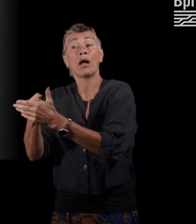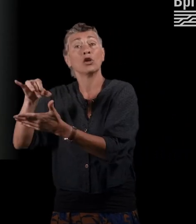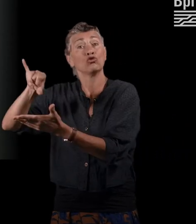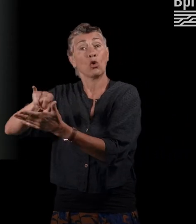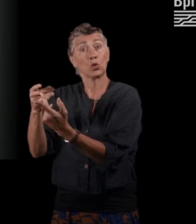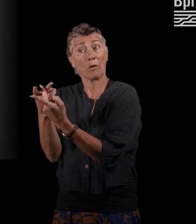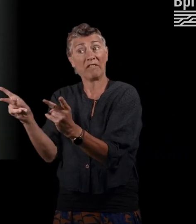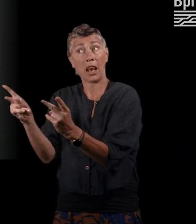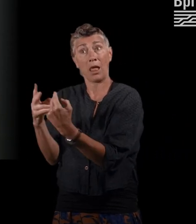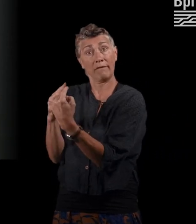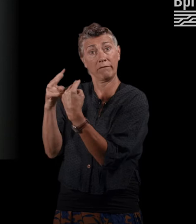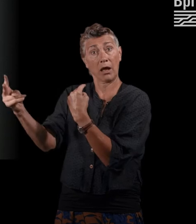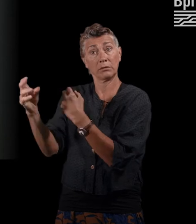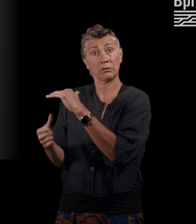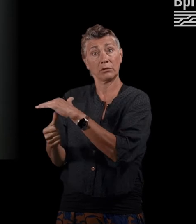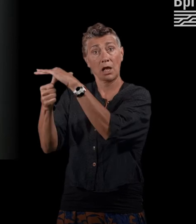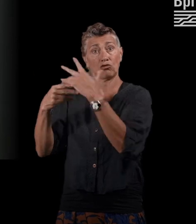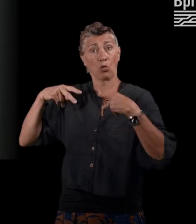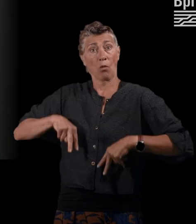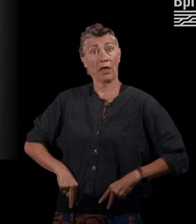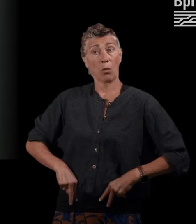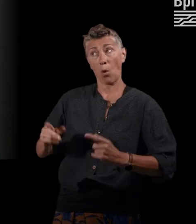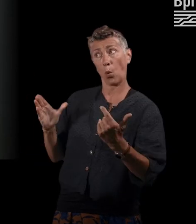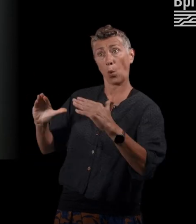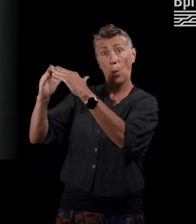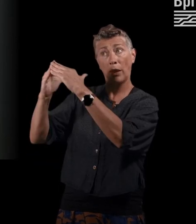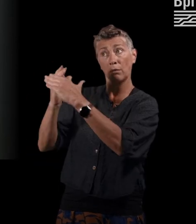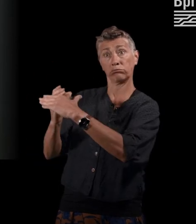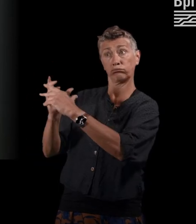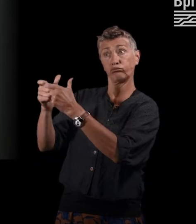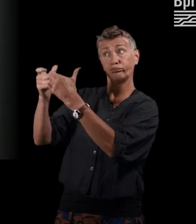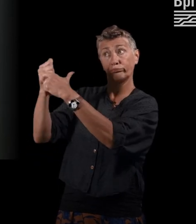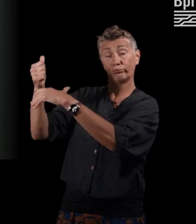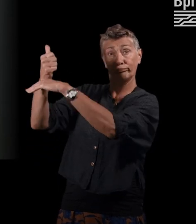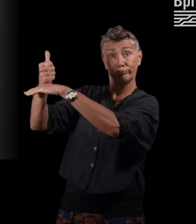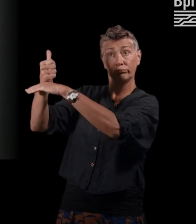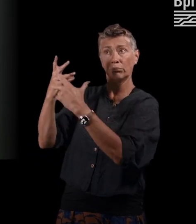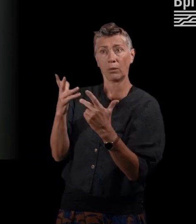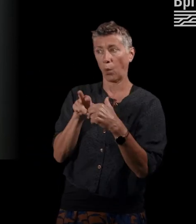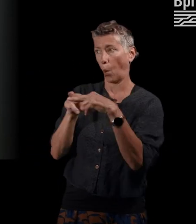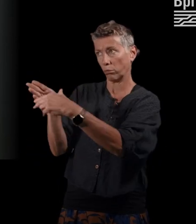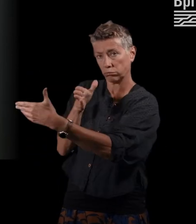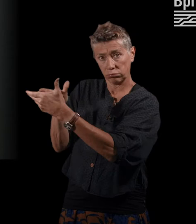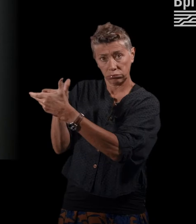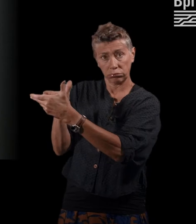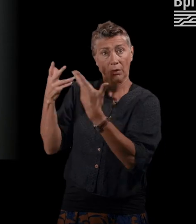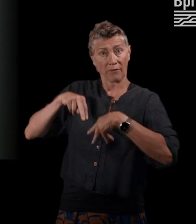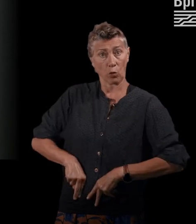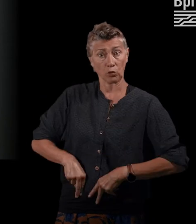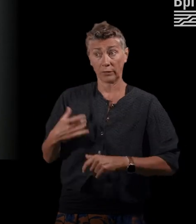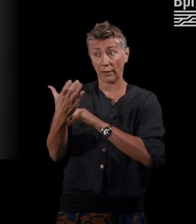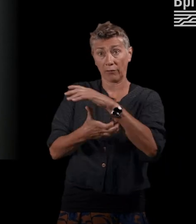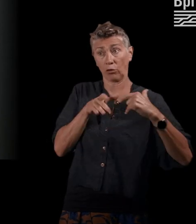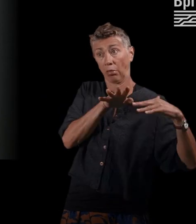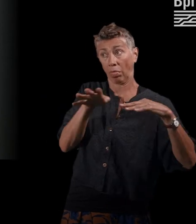en plein centre-ville devant le siège du gouvernement qui est perché sur une colline. Et donc, la rue s'arrête face à ce gouvernement et